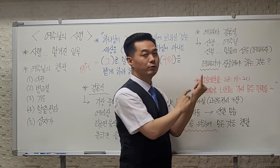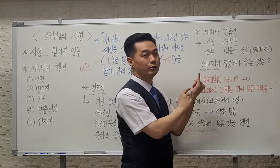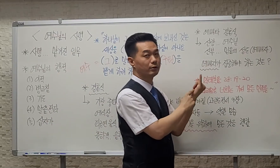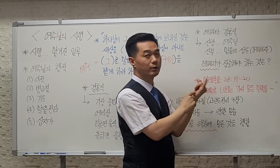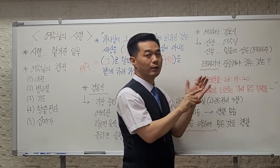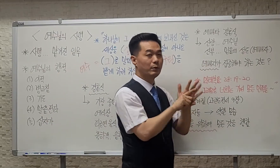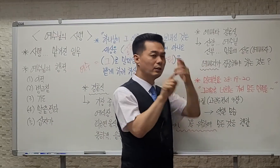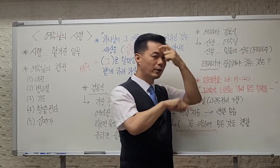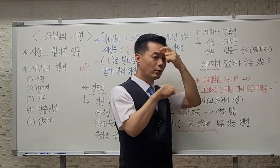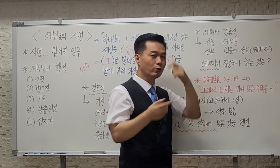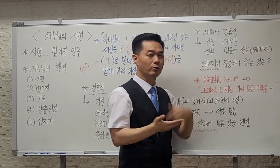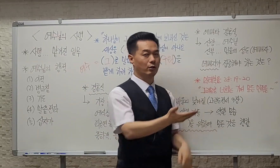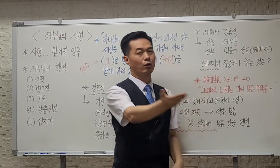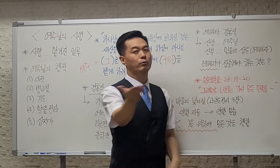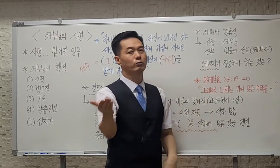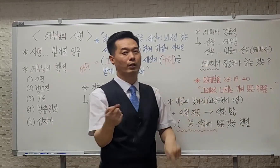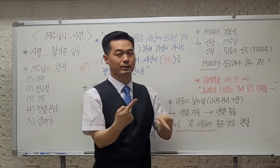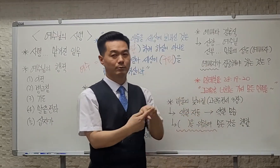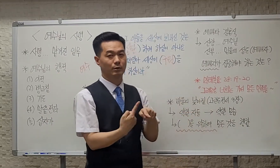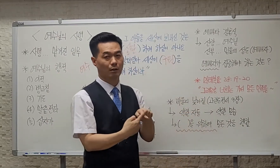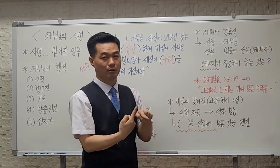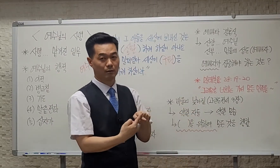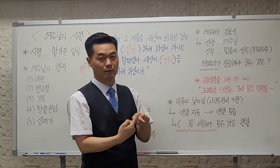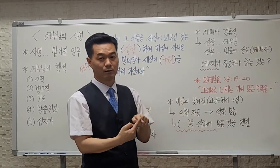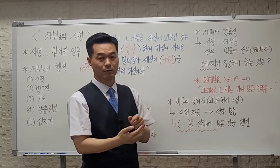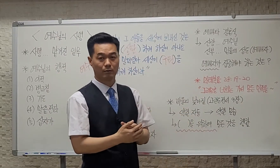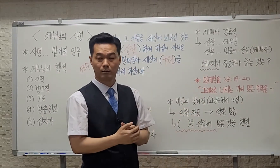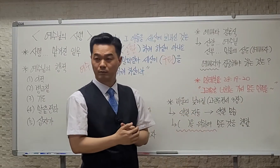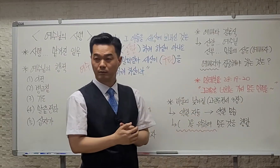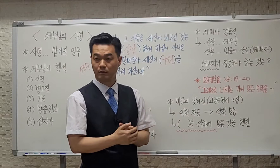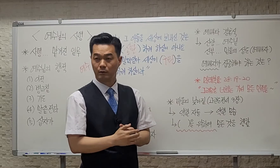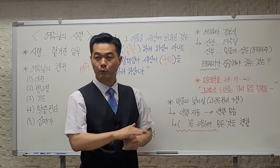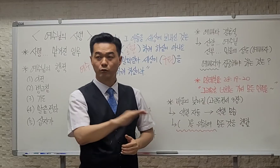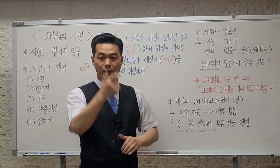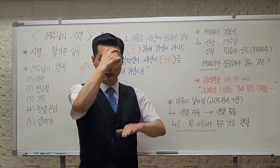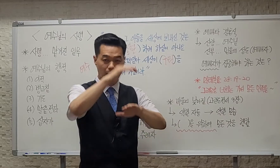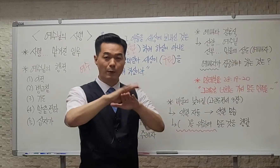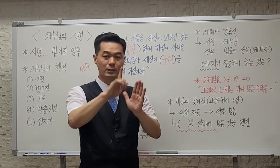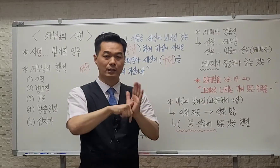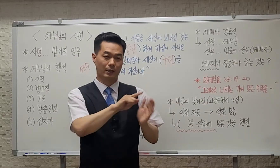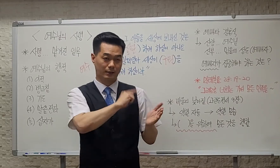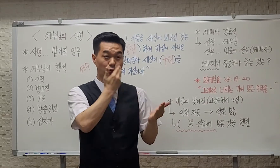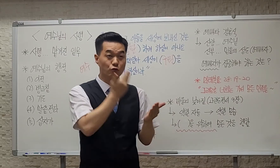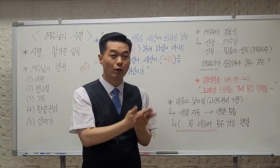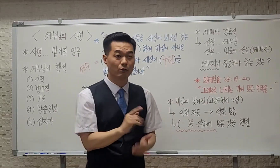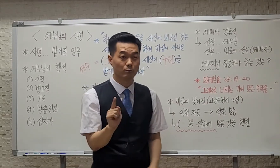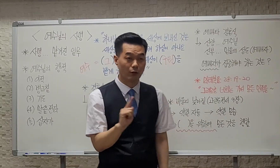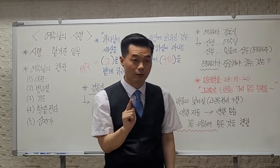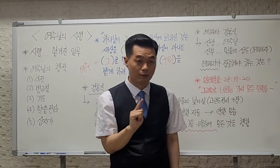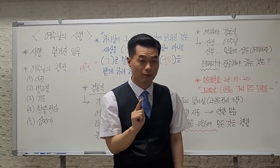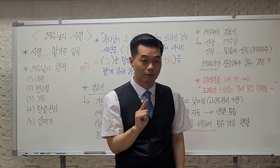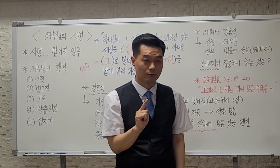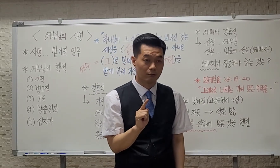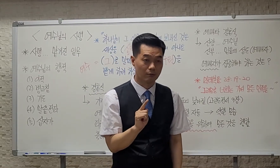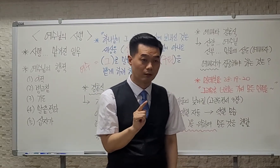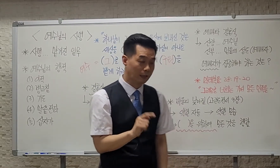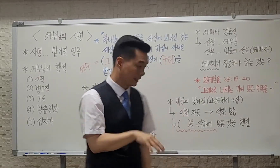신부는 믿음의 성도들 여러분과 같습니다. 그리고 우리가 예배 시간에 가장 중요한 것은 뭐예요?